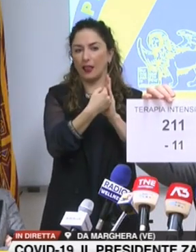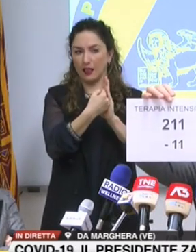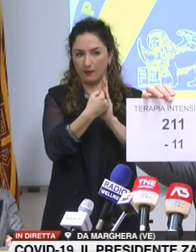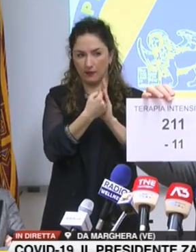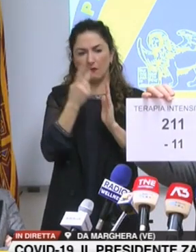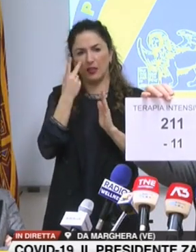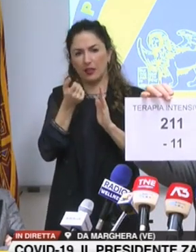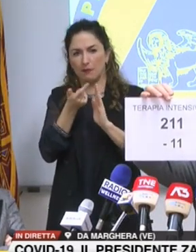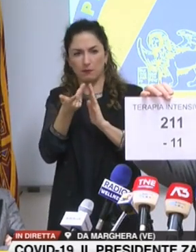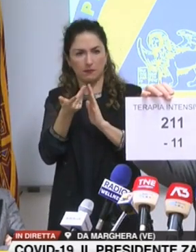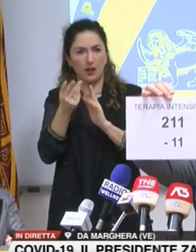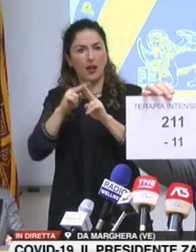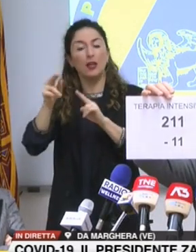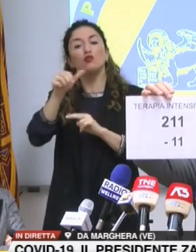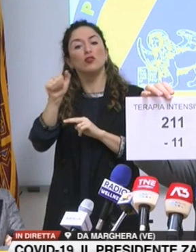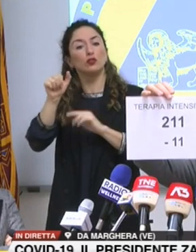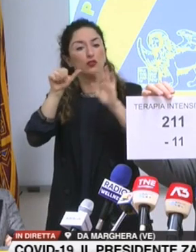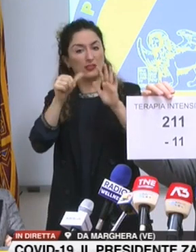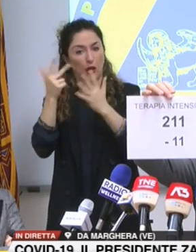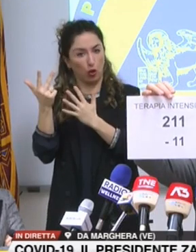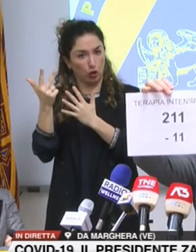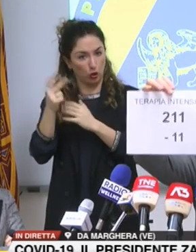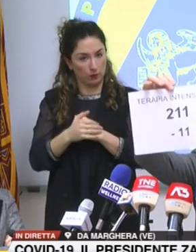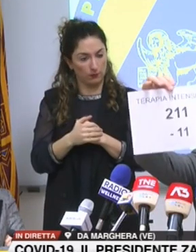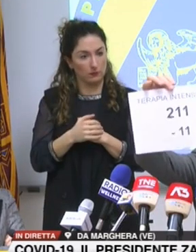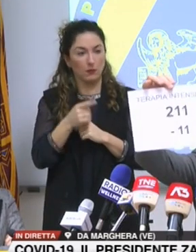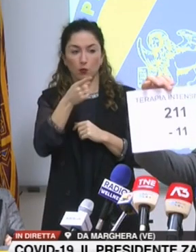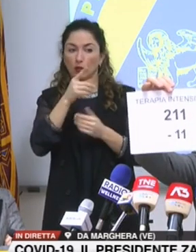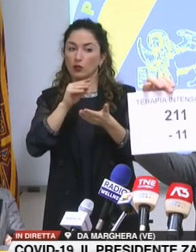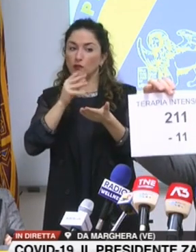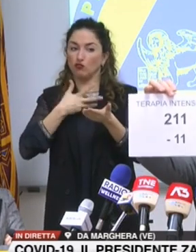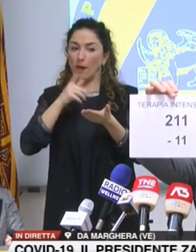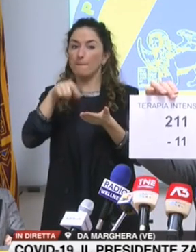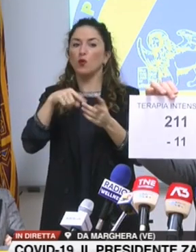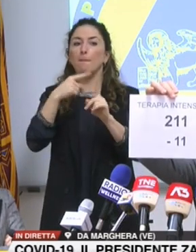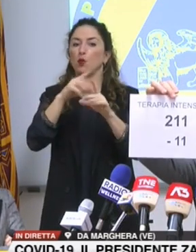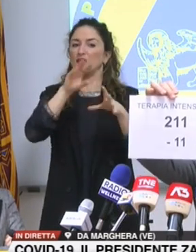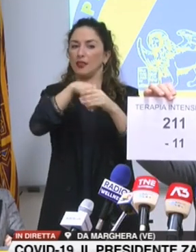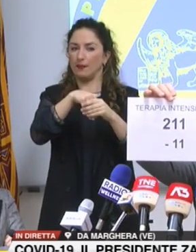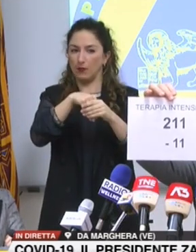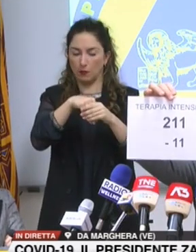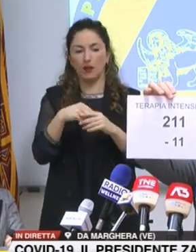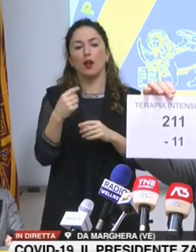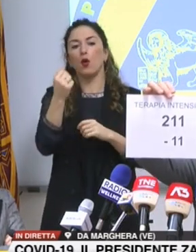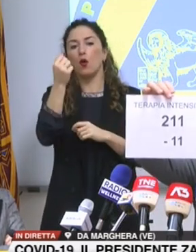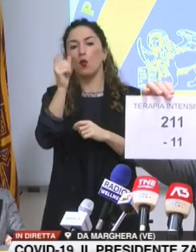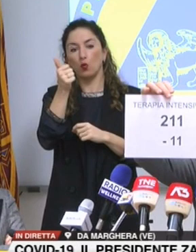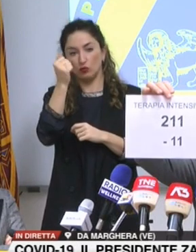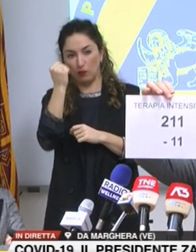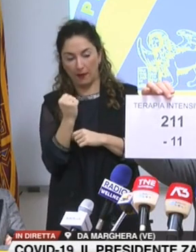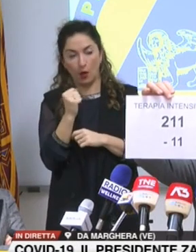bollettino nazionale, è 168, perché noi qua ci mettiamo anche i positivi, meno 11,